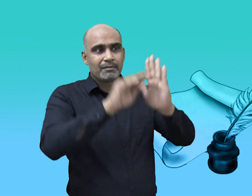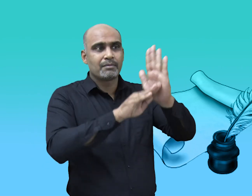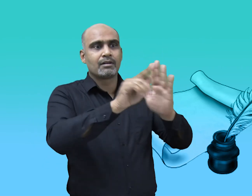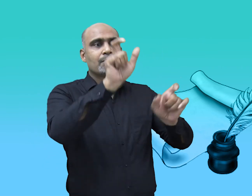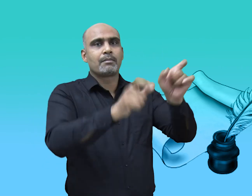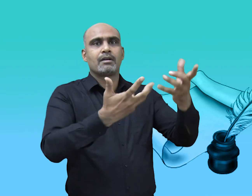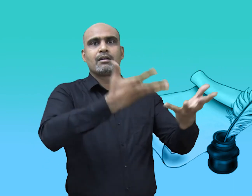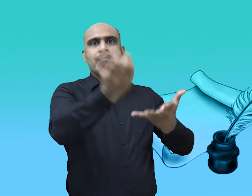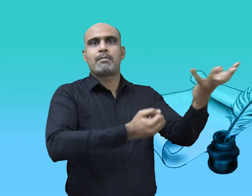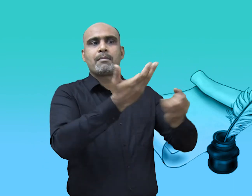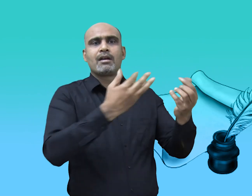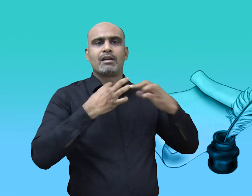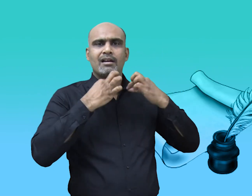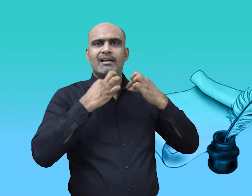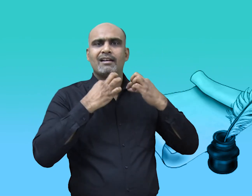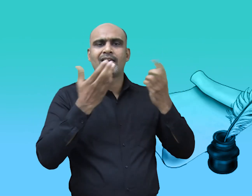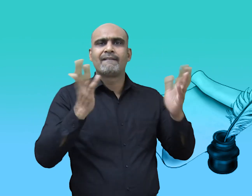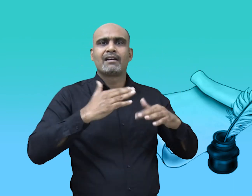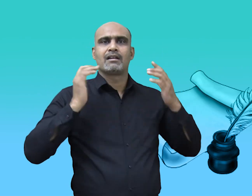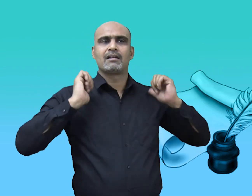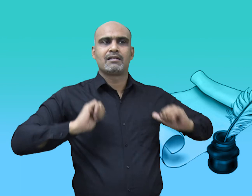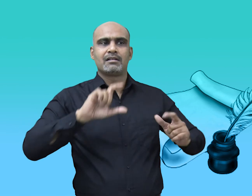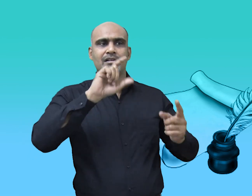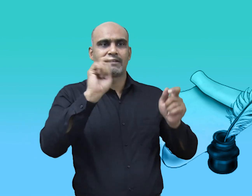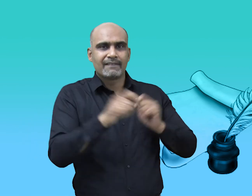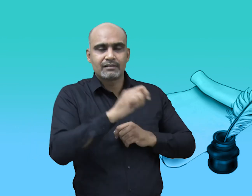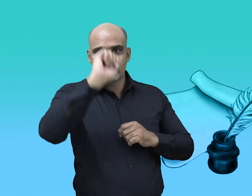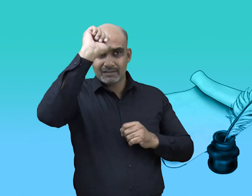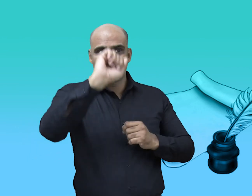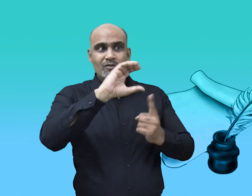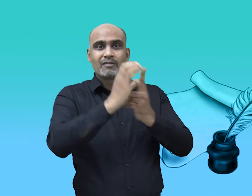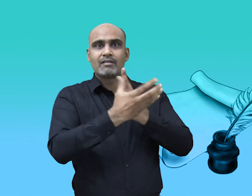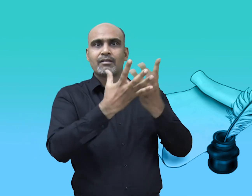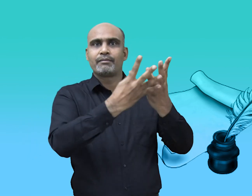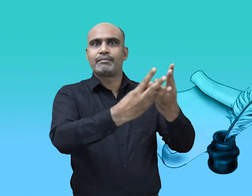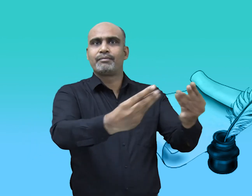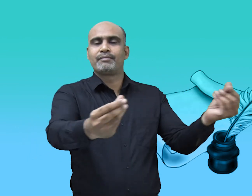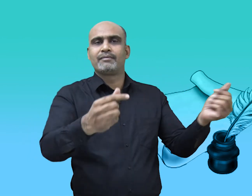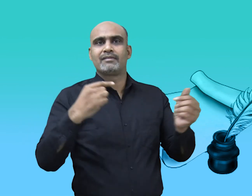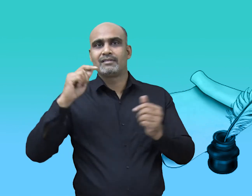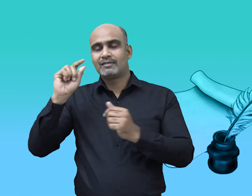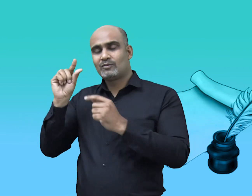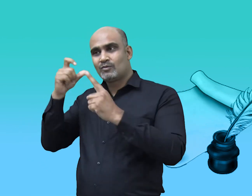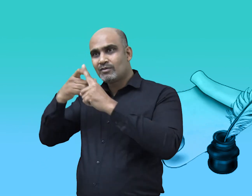रूप से प्रभावित करते हैं। जैसा कि आज हम देख सकते हैं कि हमारे देश के लोगों का पहनावा बदल रहा